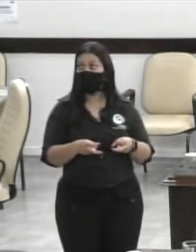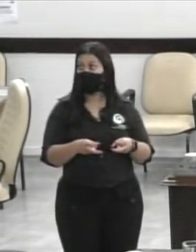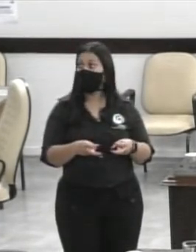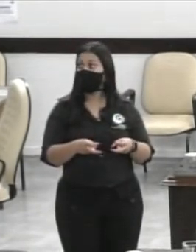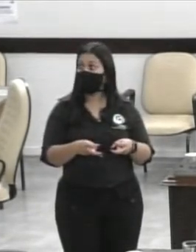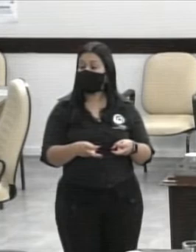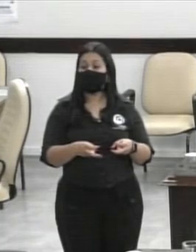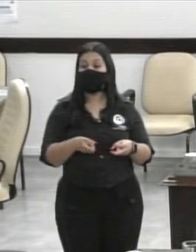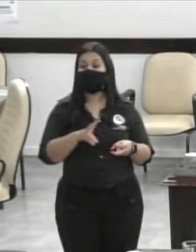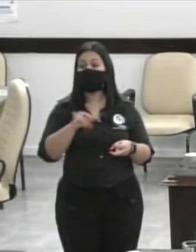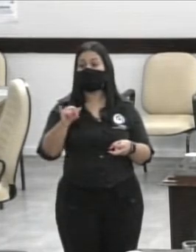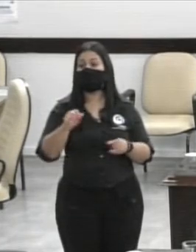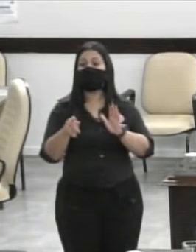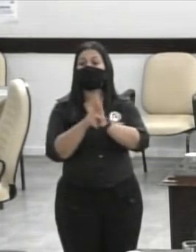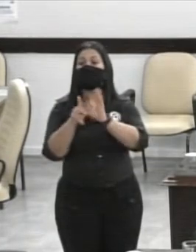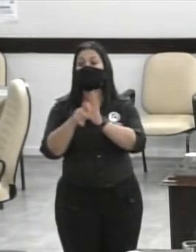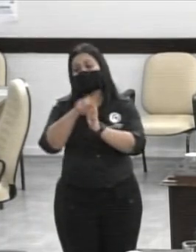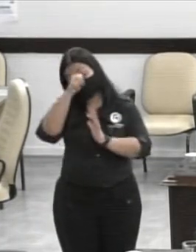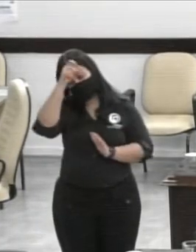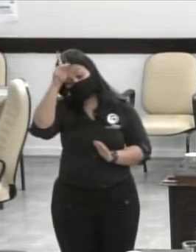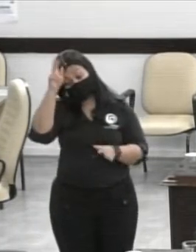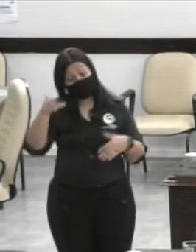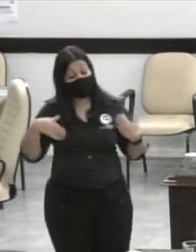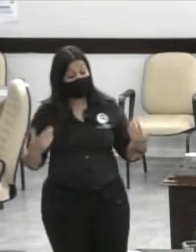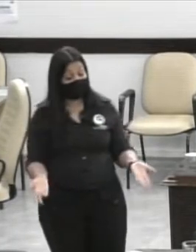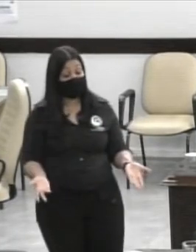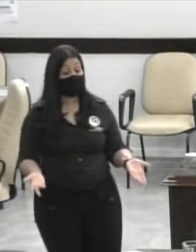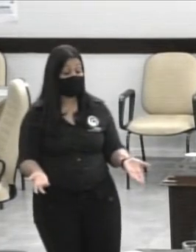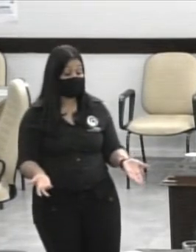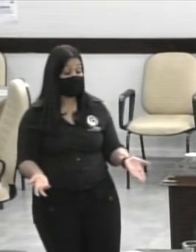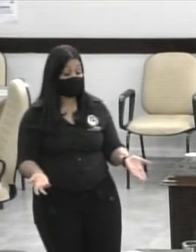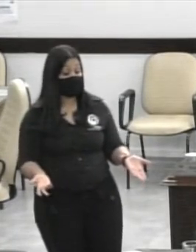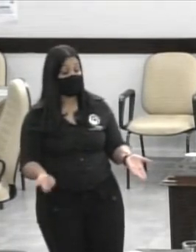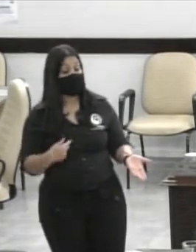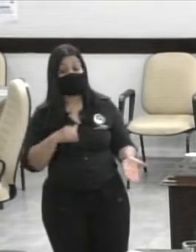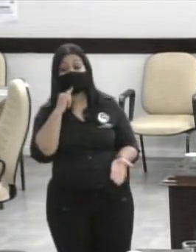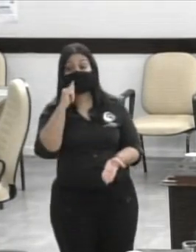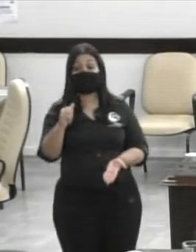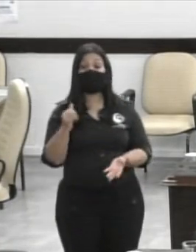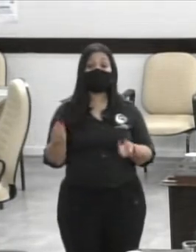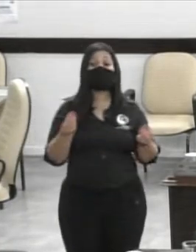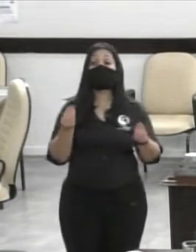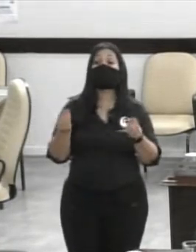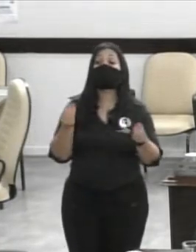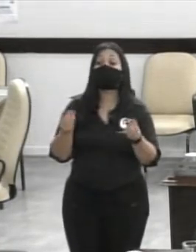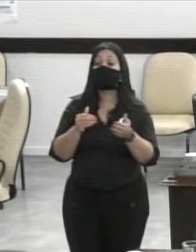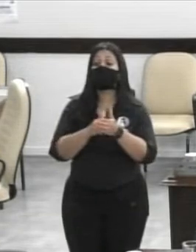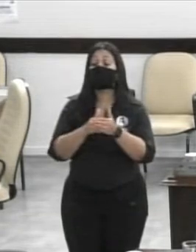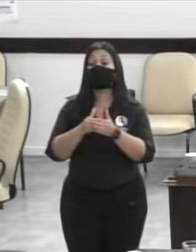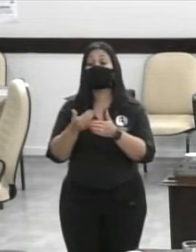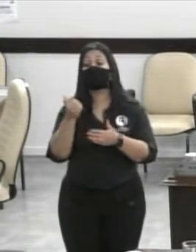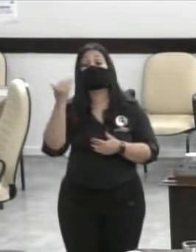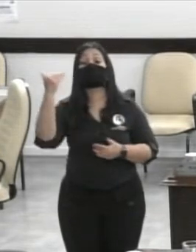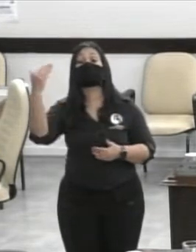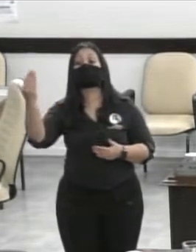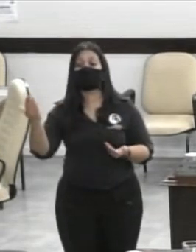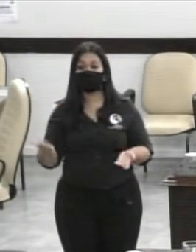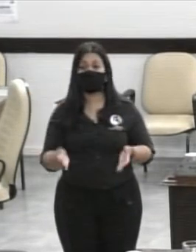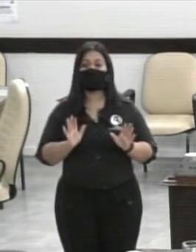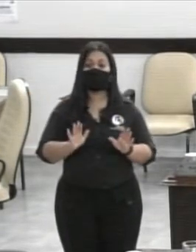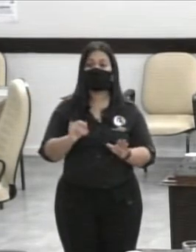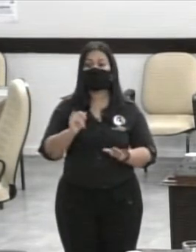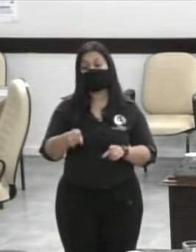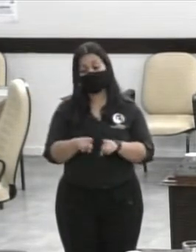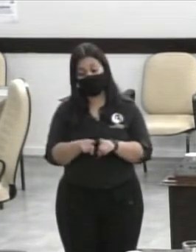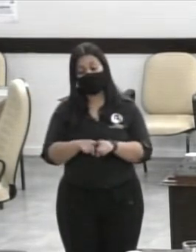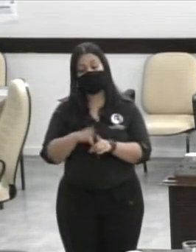executivo, né? E eu não sei dizer para a senhora qual é o segredo do sucesso, mas sei certamente dizer o segredo do fracasso.